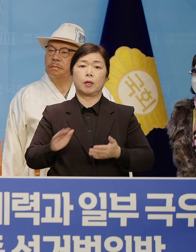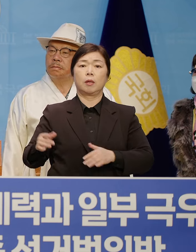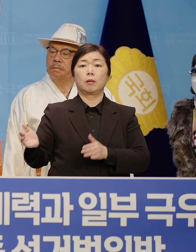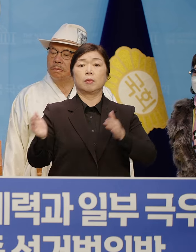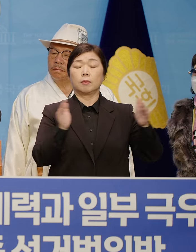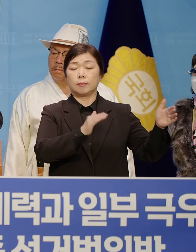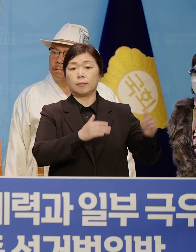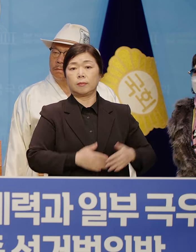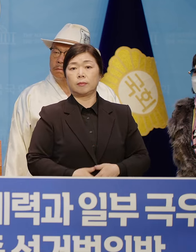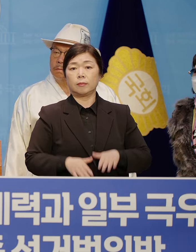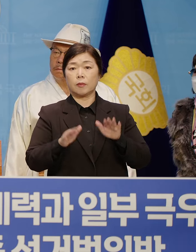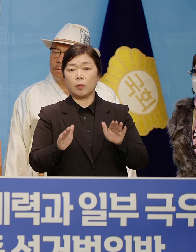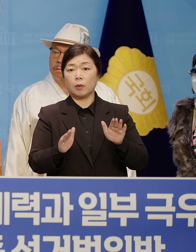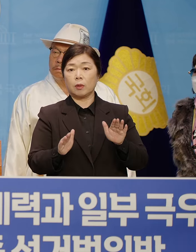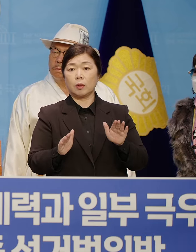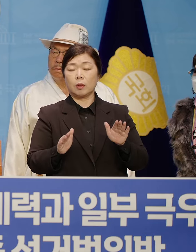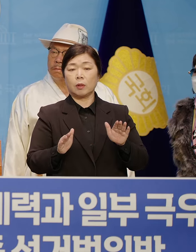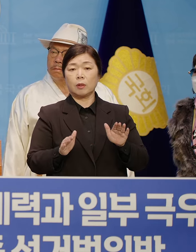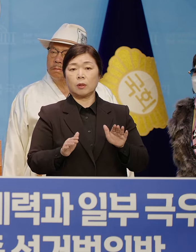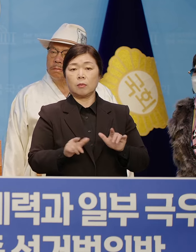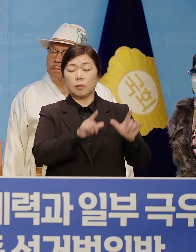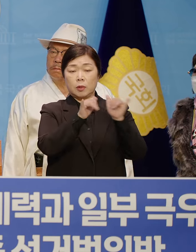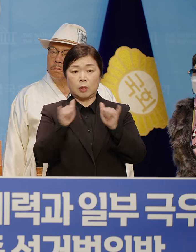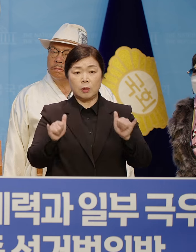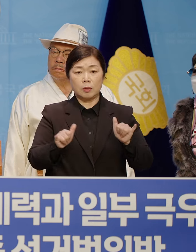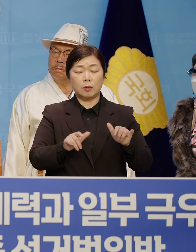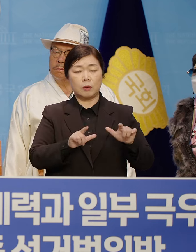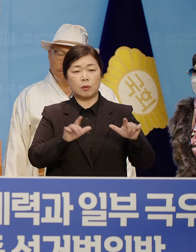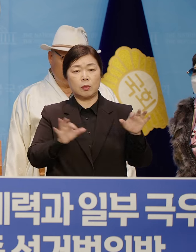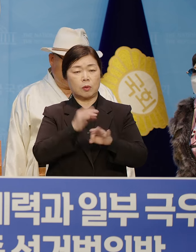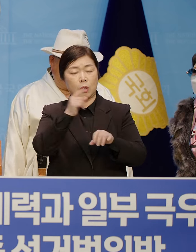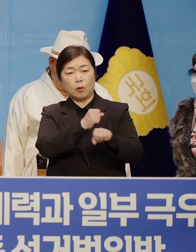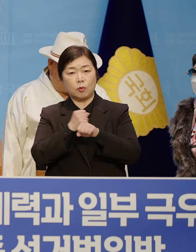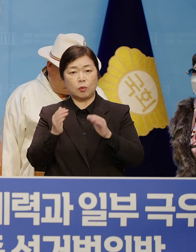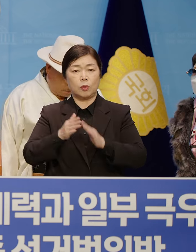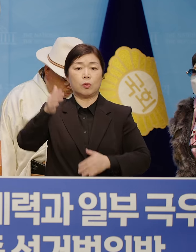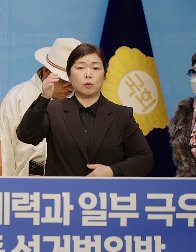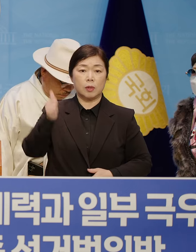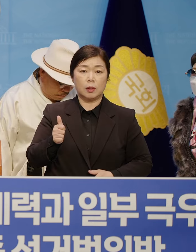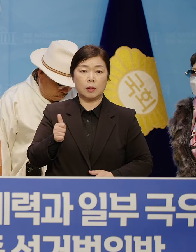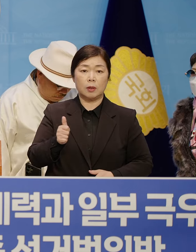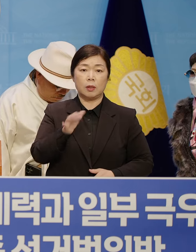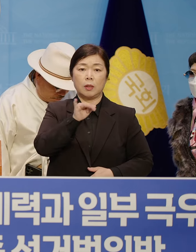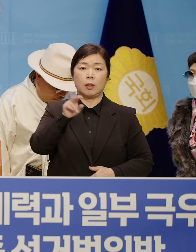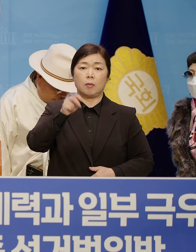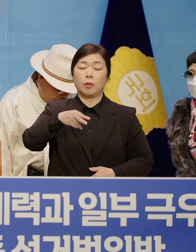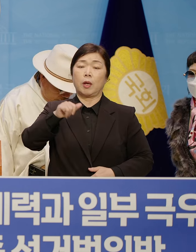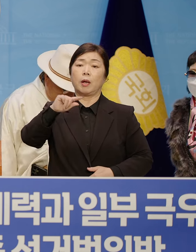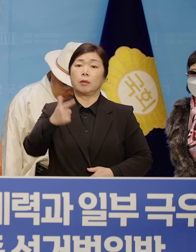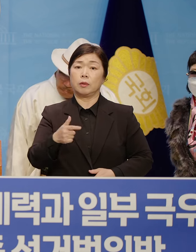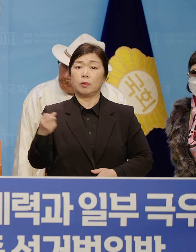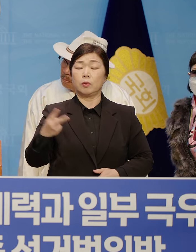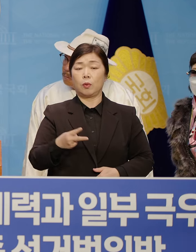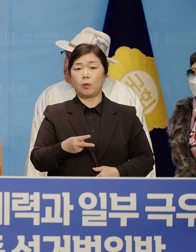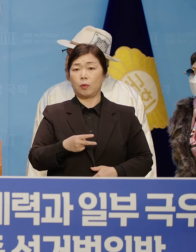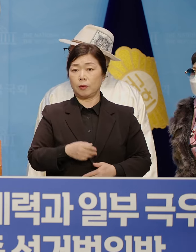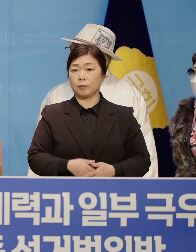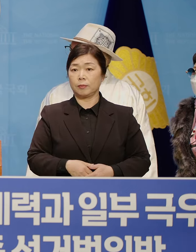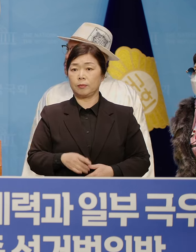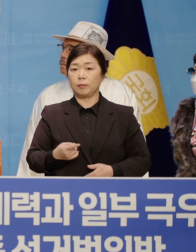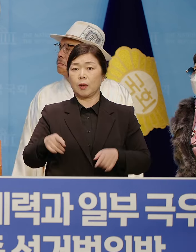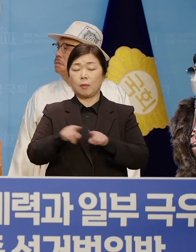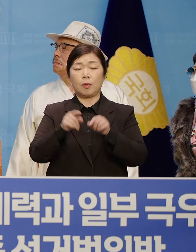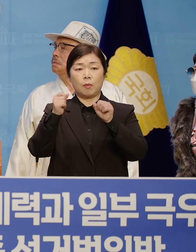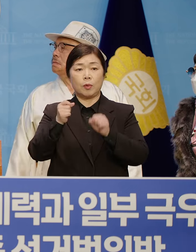있습니다이어서 오늘이 자리에 민생경제 연구소 공동 소장이신 그 임세훈 소장님하고 그 또 한 분께서 자리해